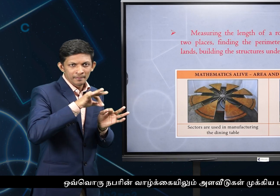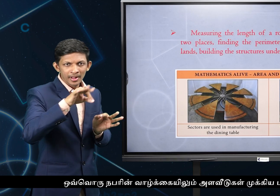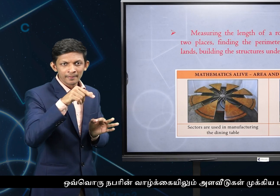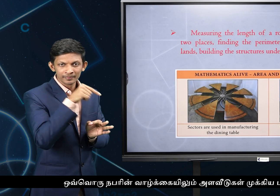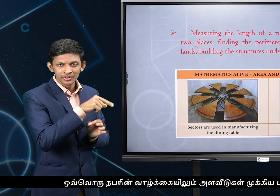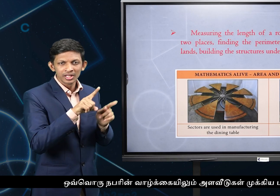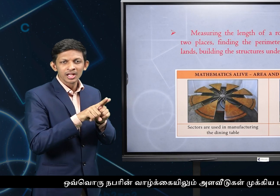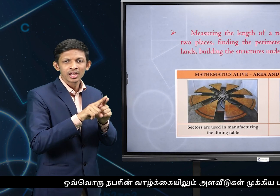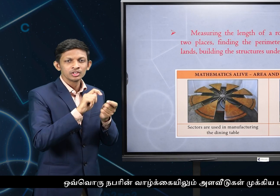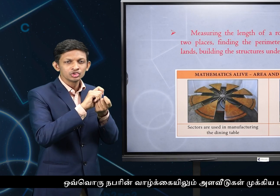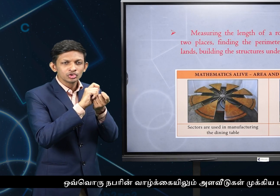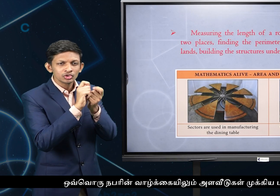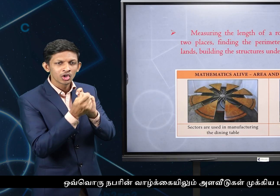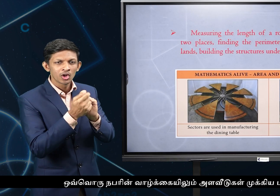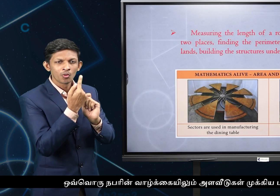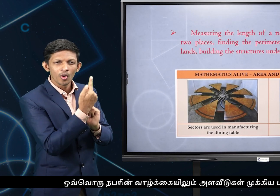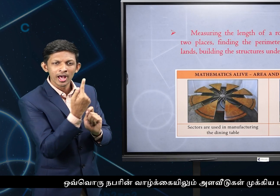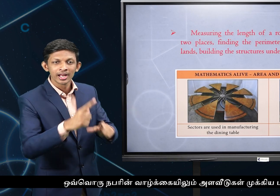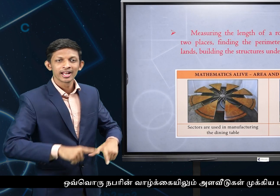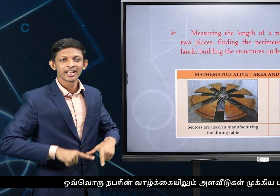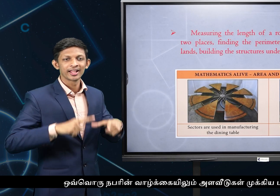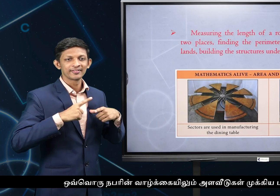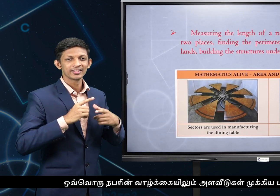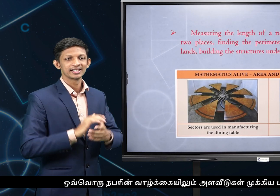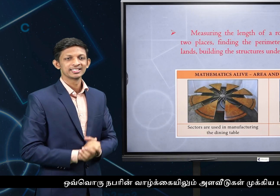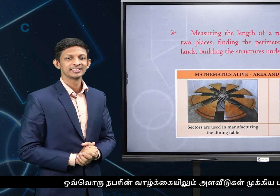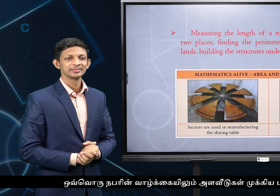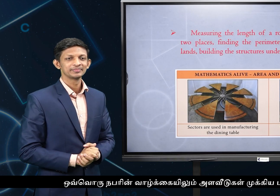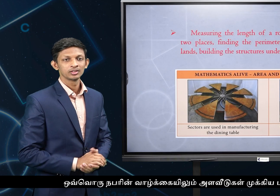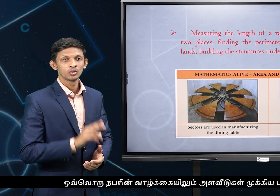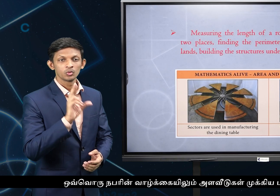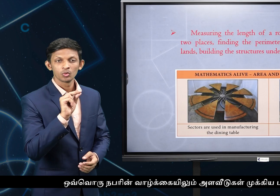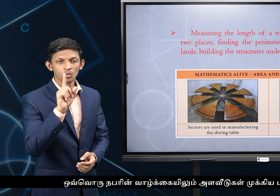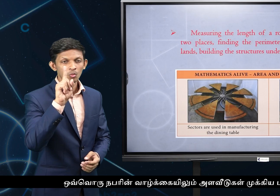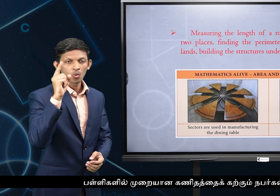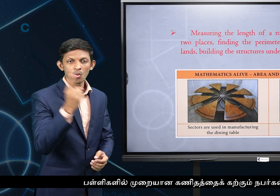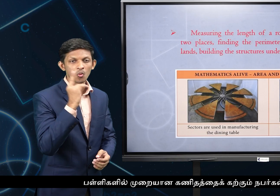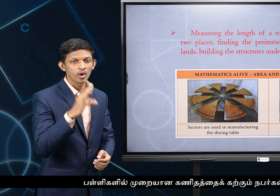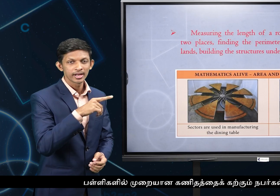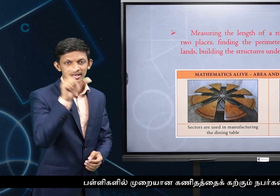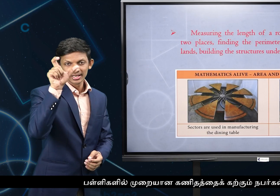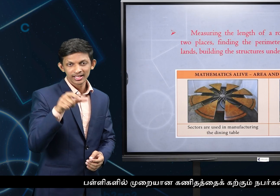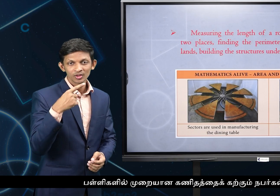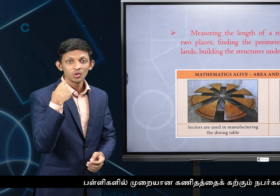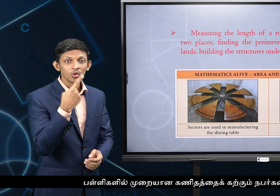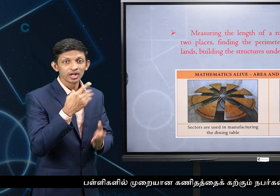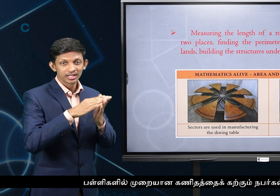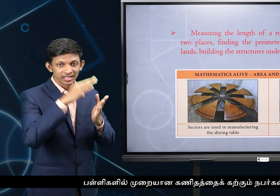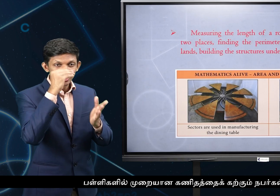ஒவ்வொரு நபரின் வாழ்க்கையிலும் அளவீடுகள் முக்கிய பங்கு வகிக்கின்றன. பள்ளிகளில் முறையான